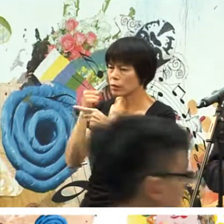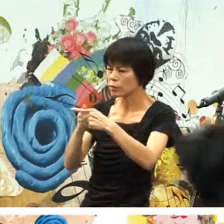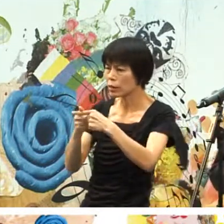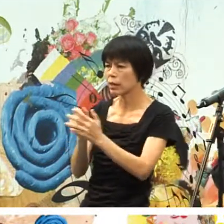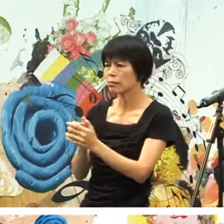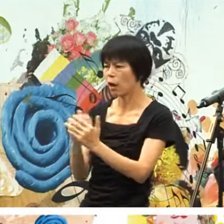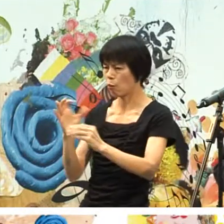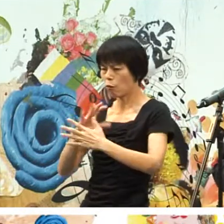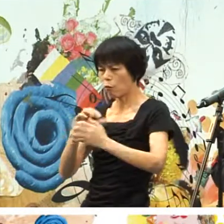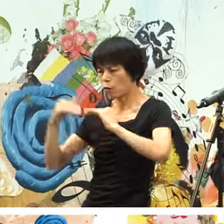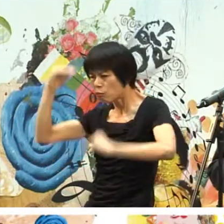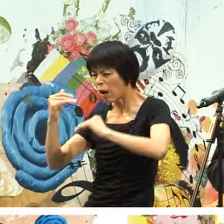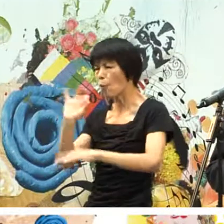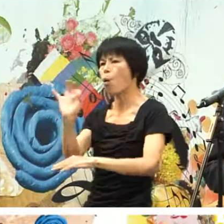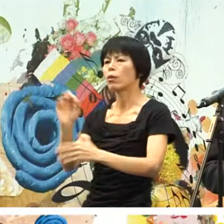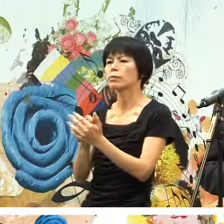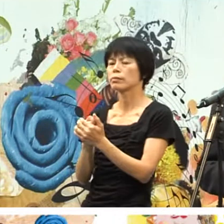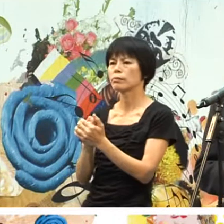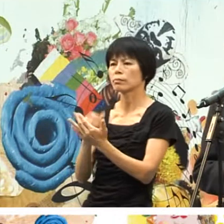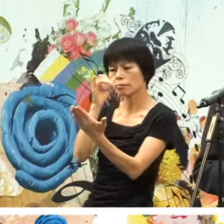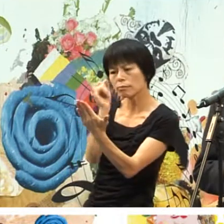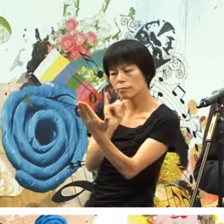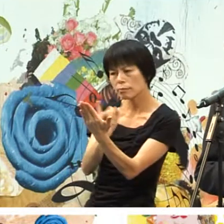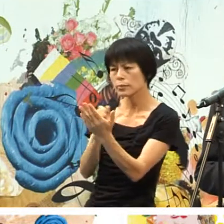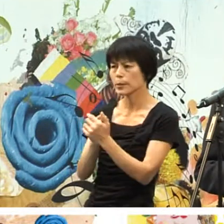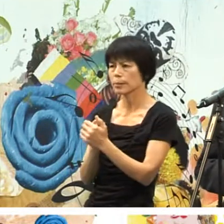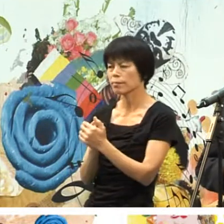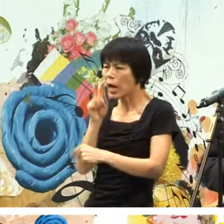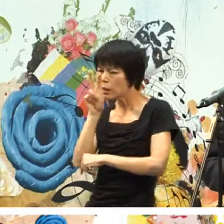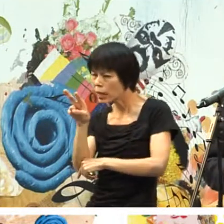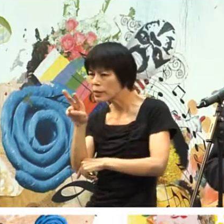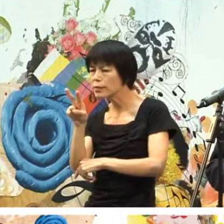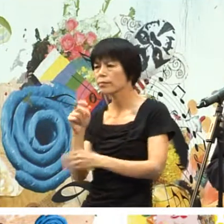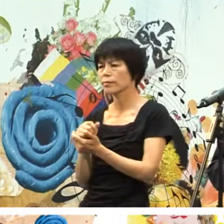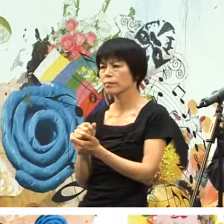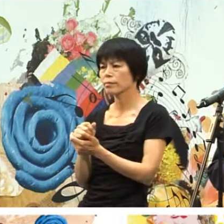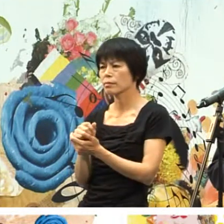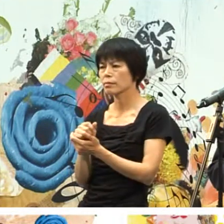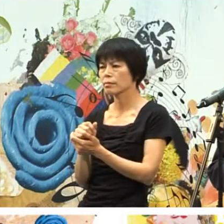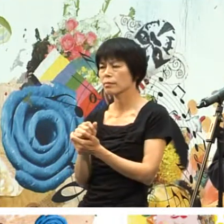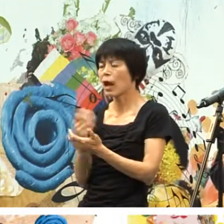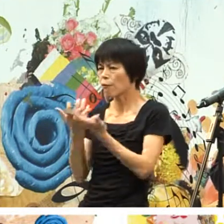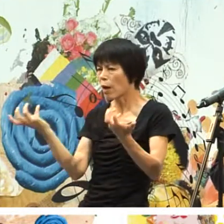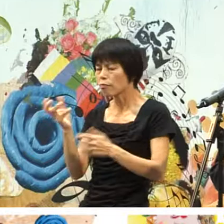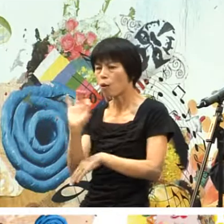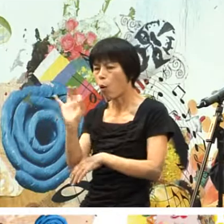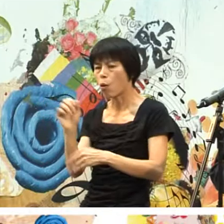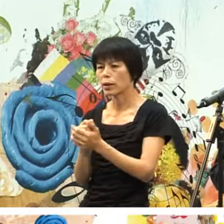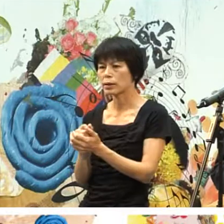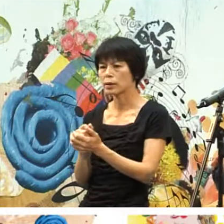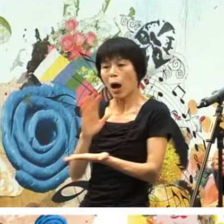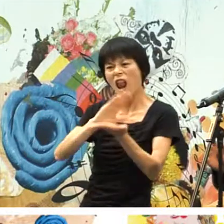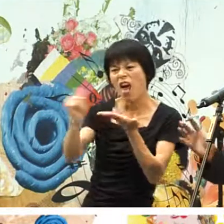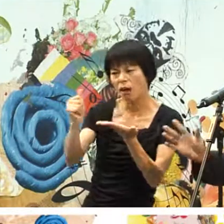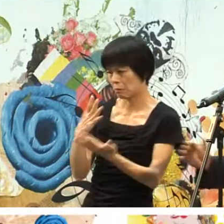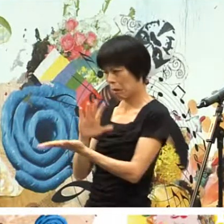分高低嘅，本身藝術嗰個欣賞咧，亦都冇分係呢個叫靚